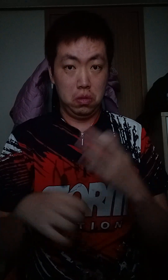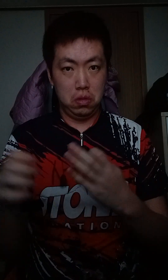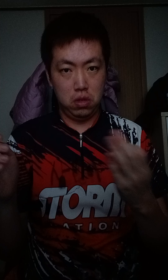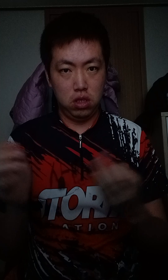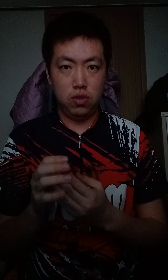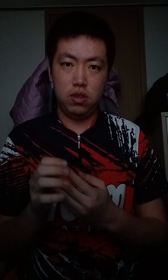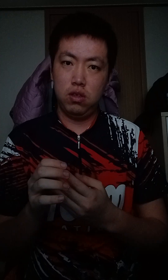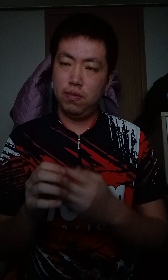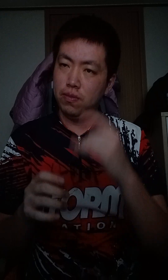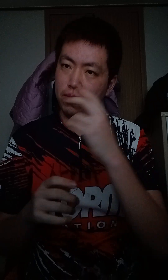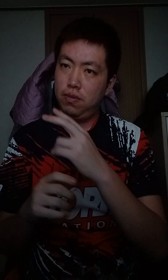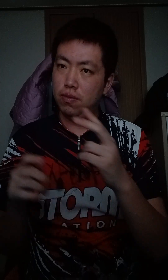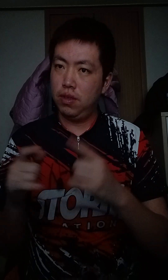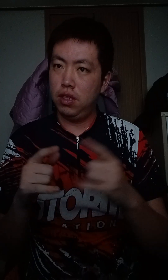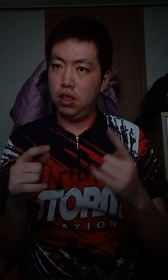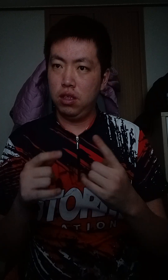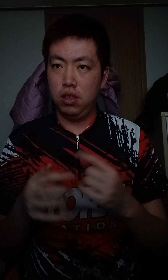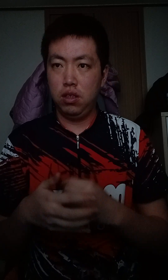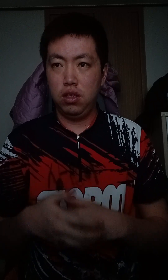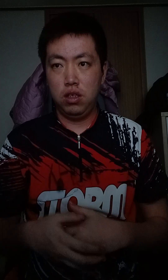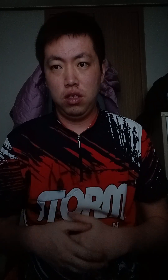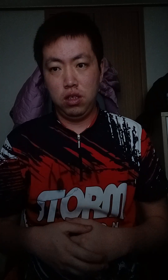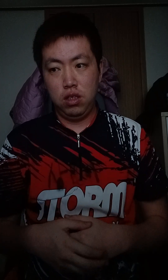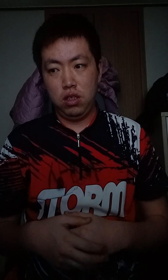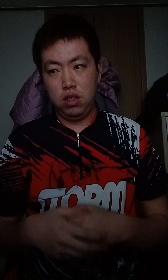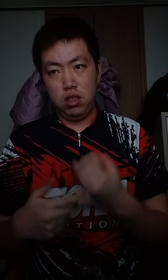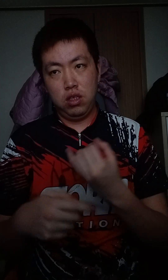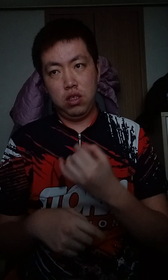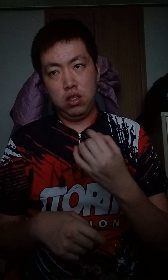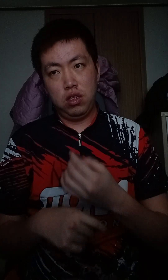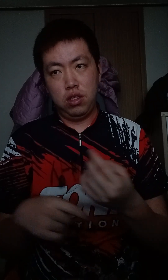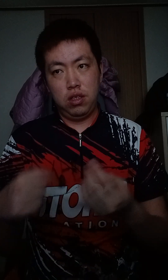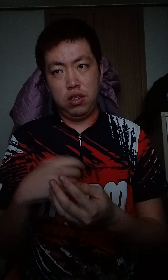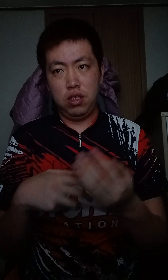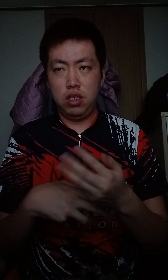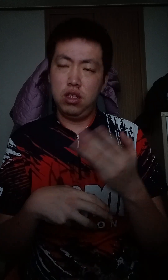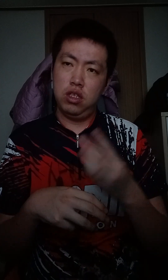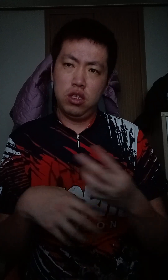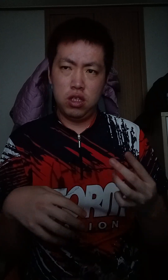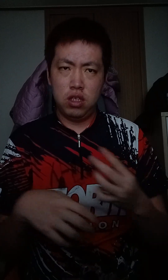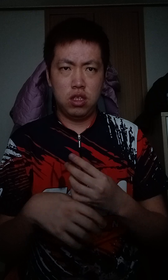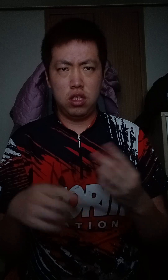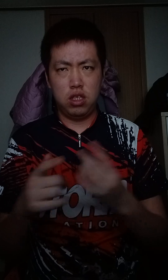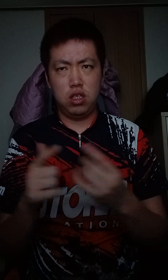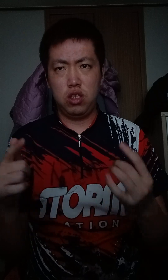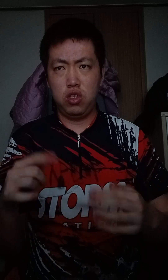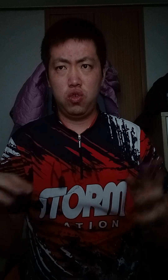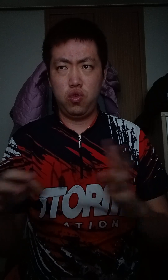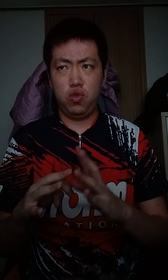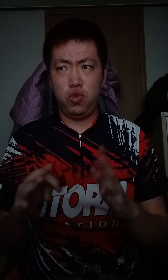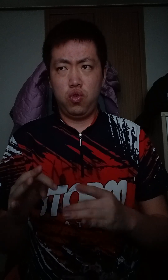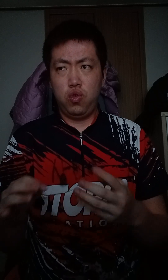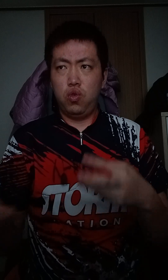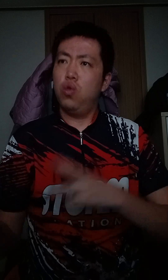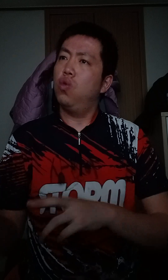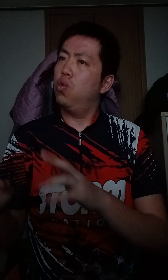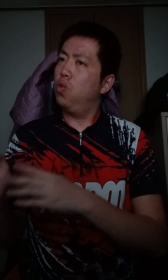중점적으로 보고. 사고 차량에는 블랙박스가 설치돼 있지 않아 경찰은 국립과학수사연구원 등의